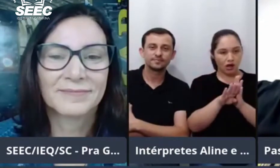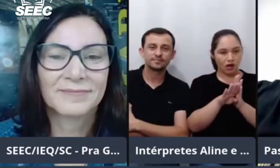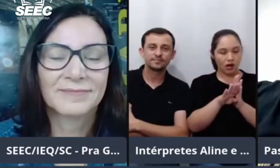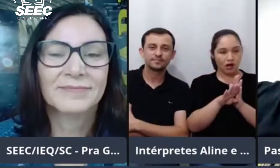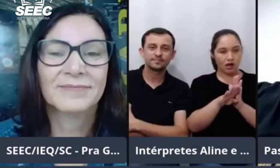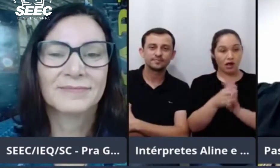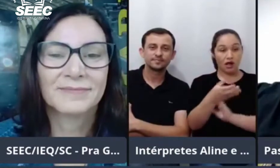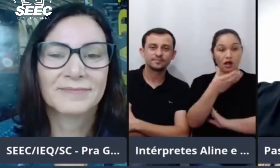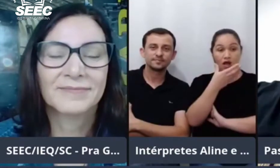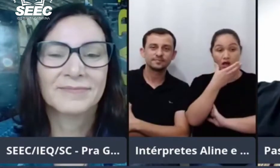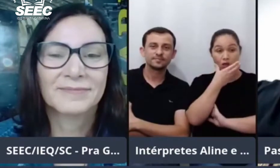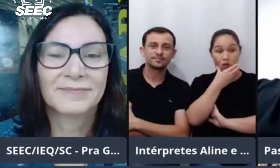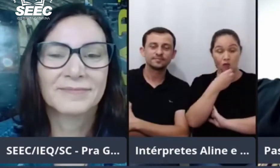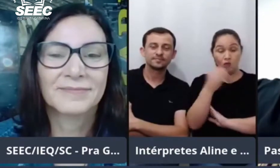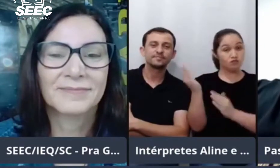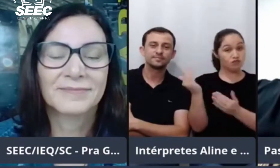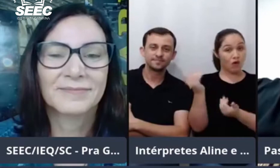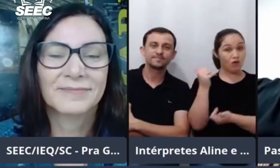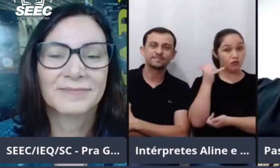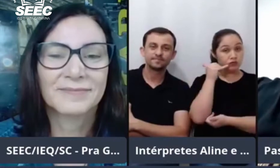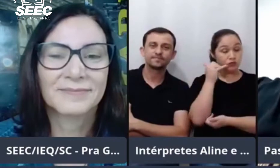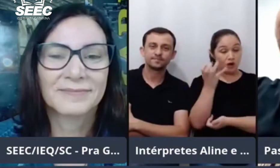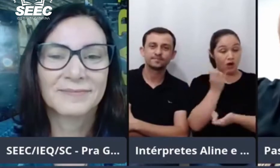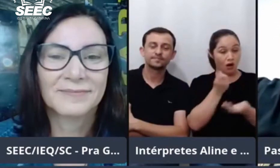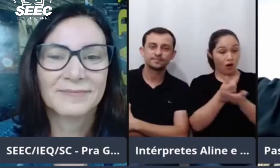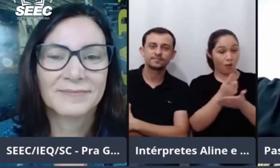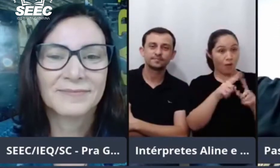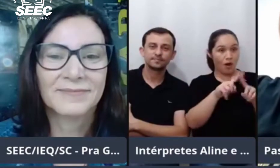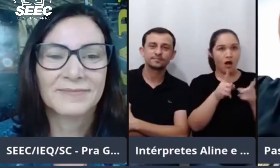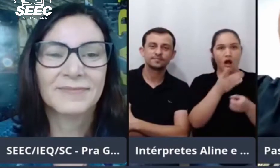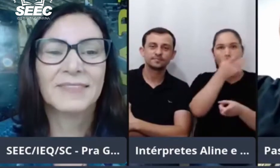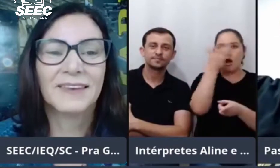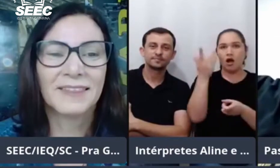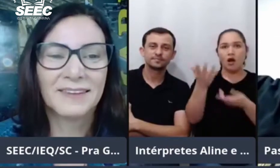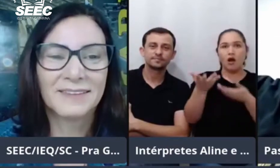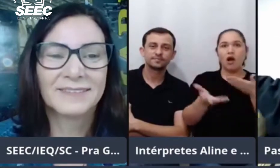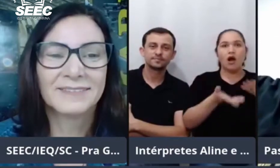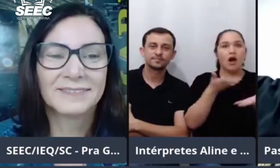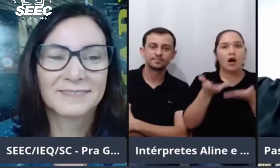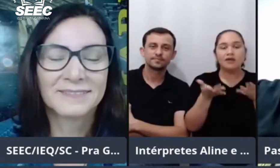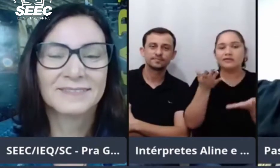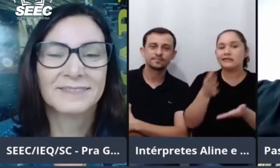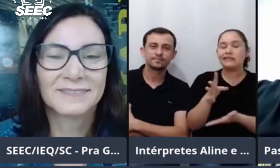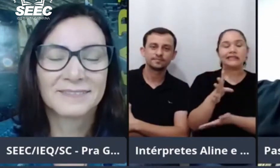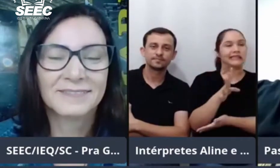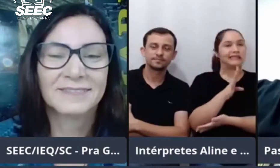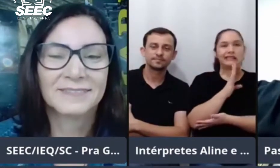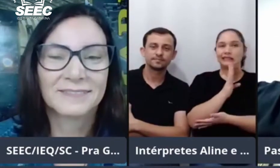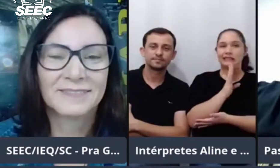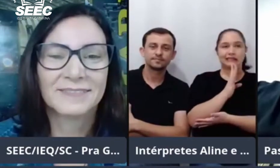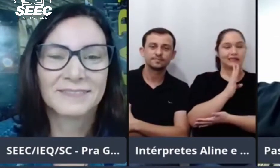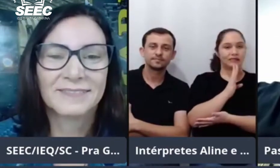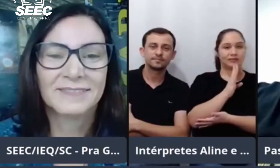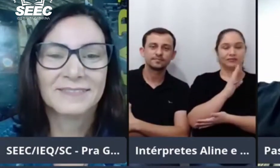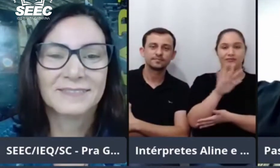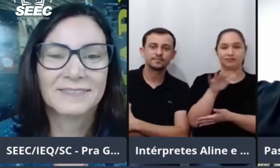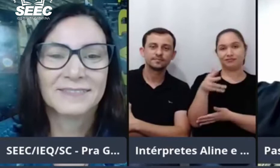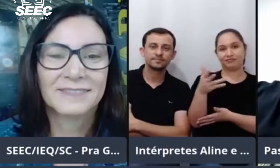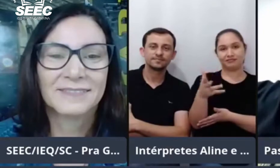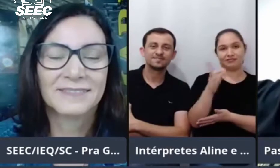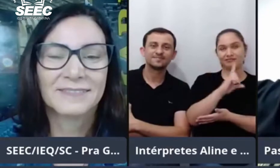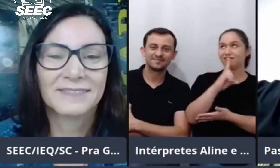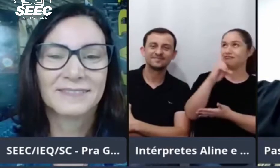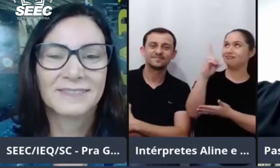né? E infelizmente a atendente não conseguia um nível de comunicação básico, né? E por Deus